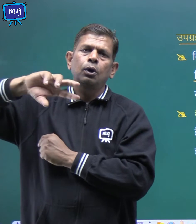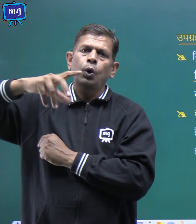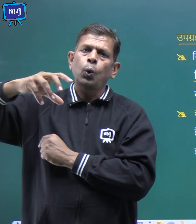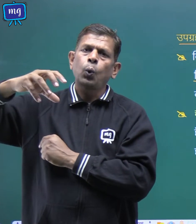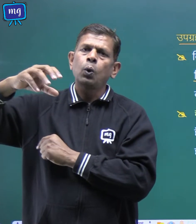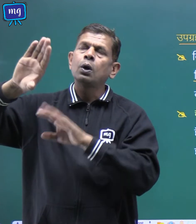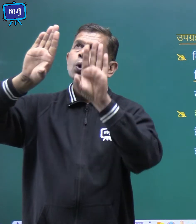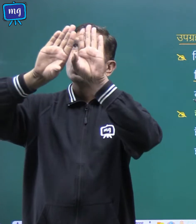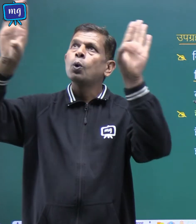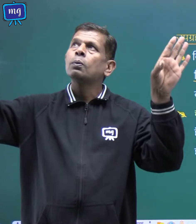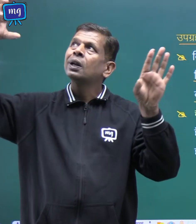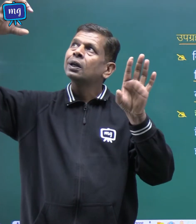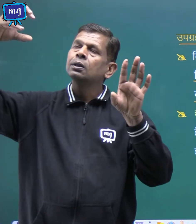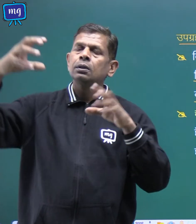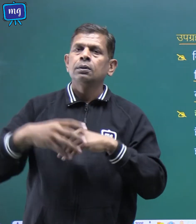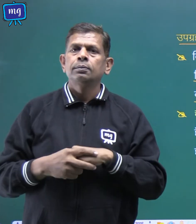उपग्रह कहते हैं।